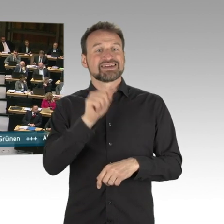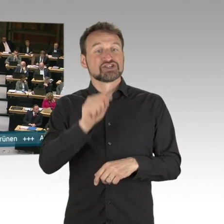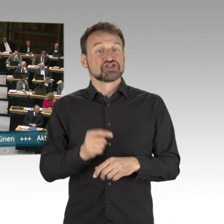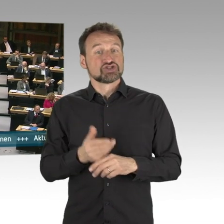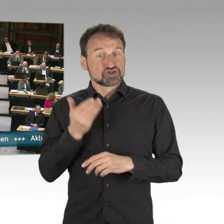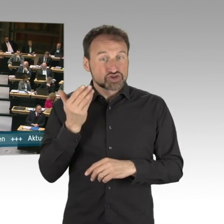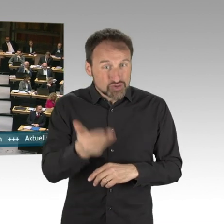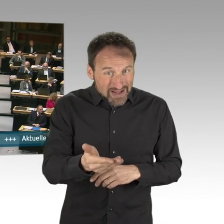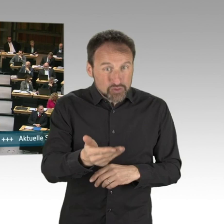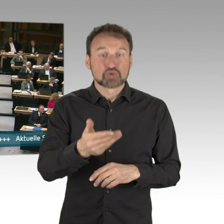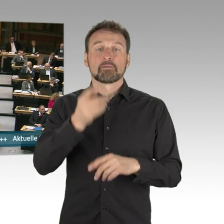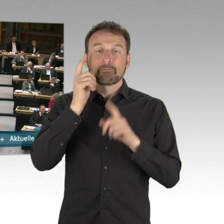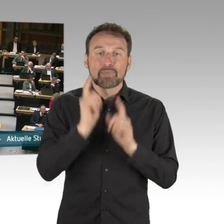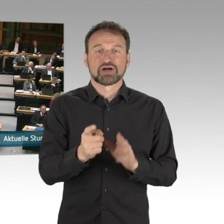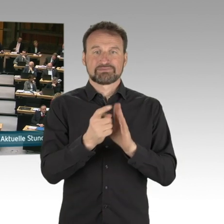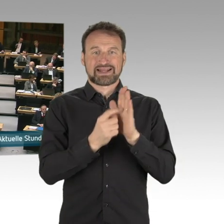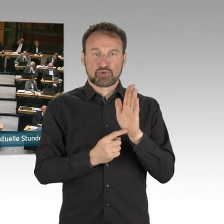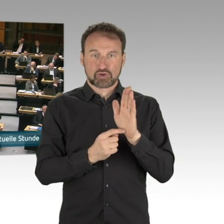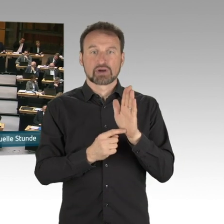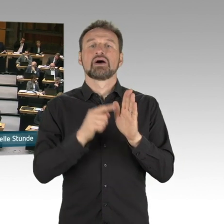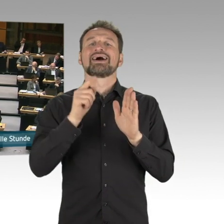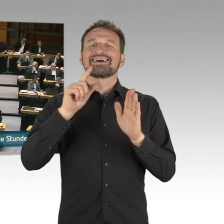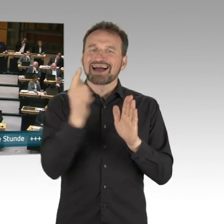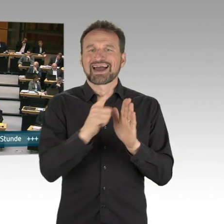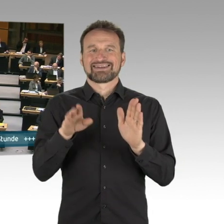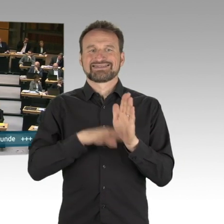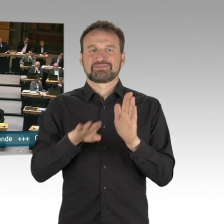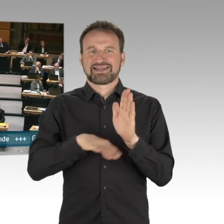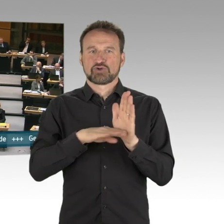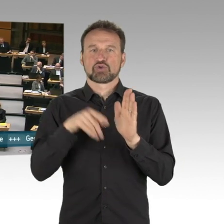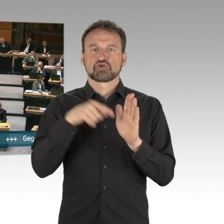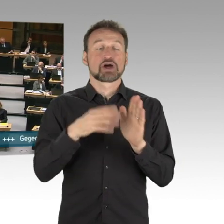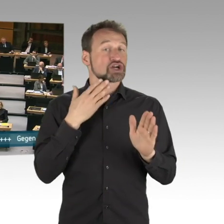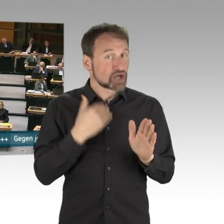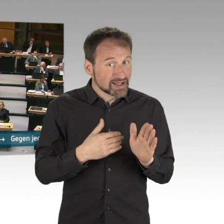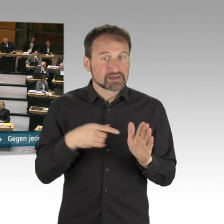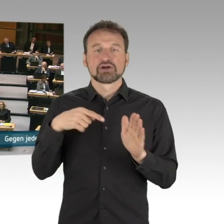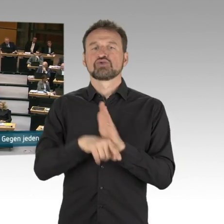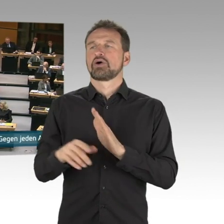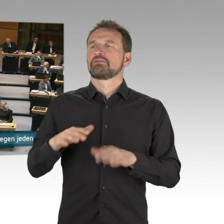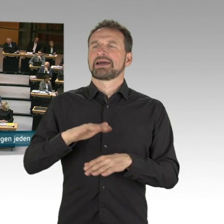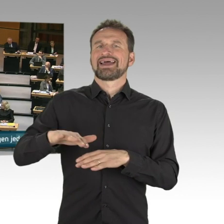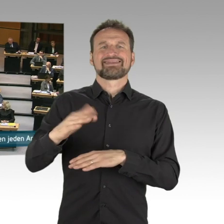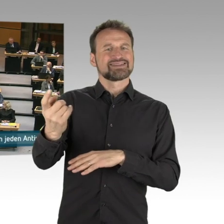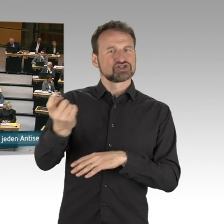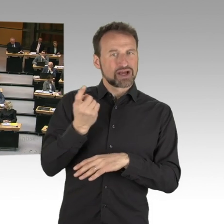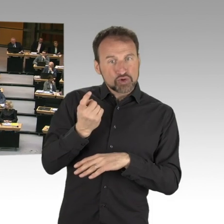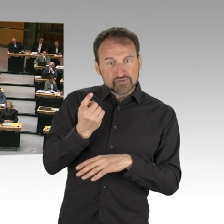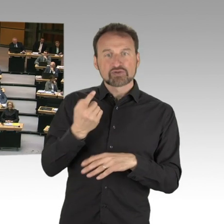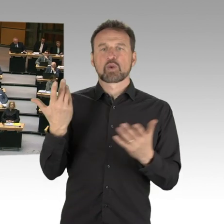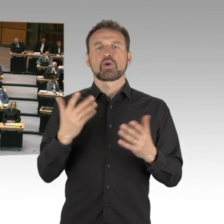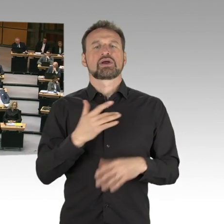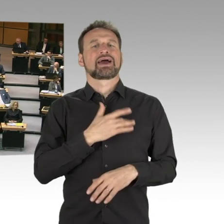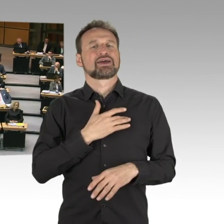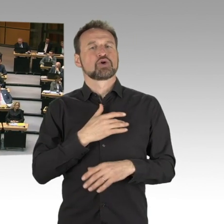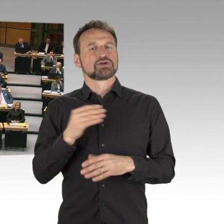ja im Zuge der Beratung noch nachbessern. Es ist ein überfälliger Schritt und ich finde, wir können den auch ausweiten. Am Ende sind es